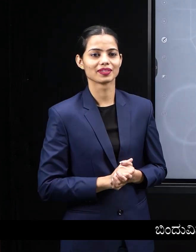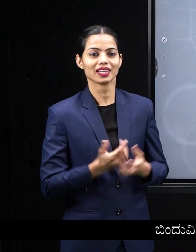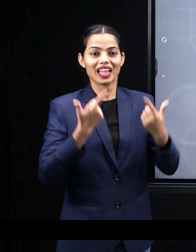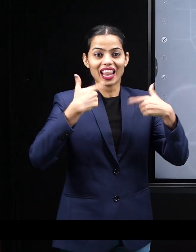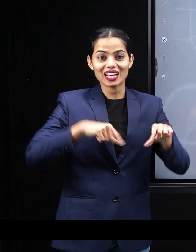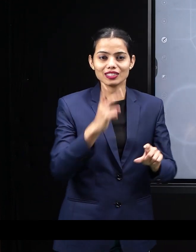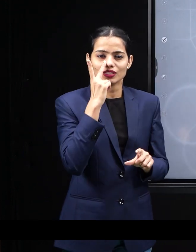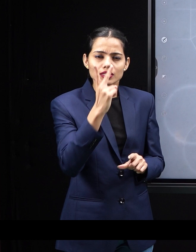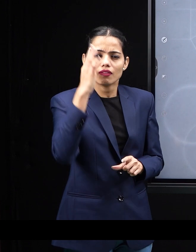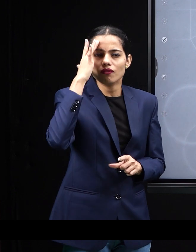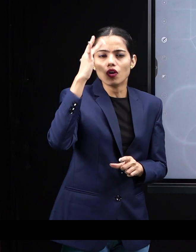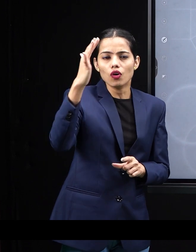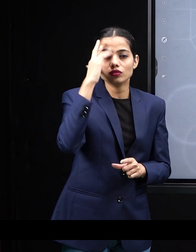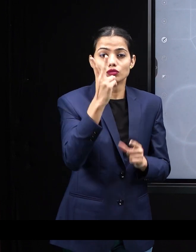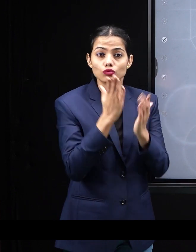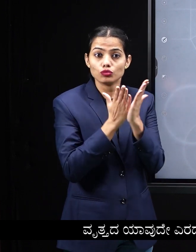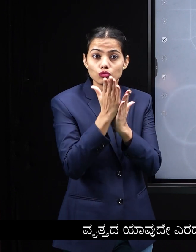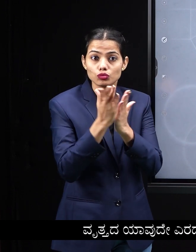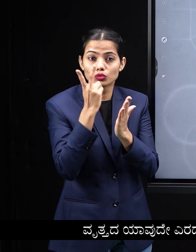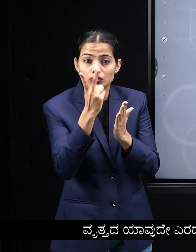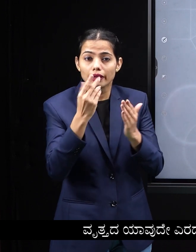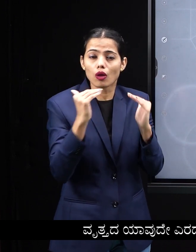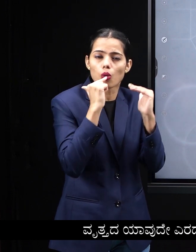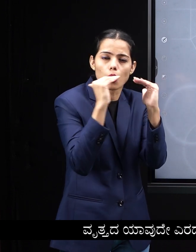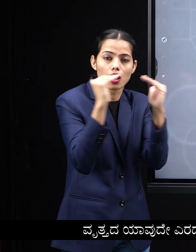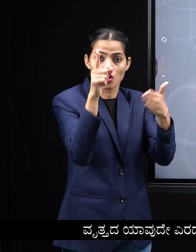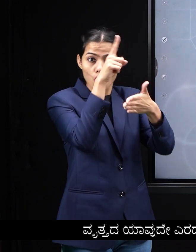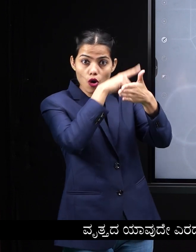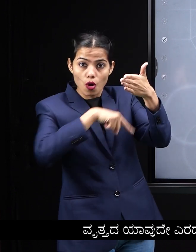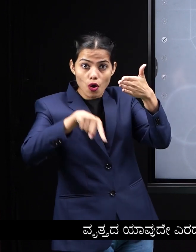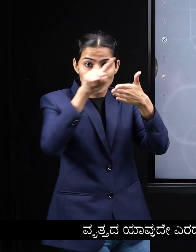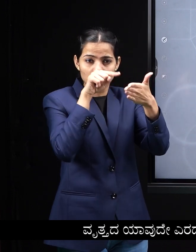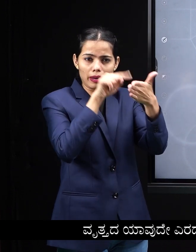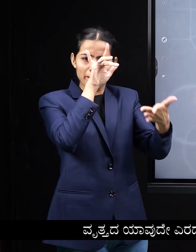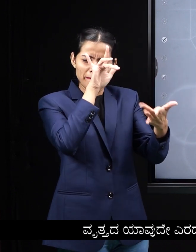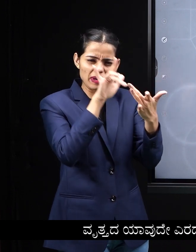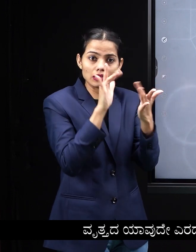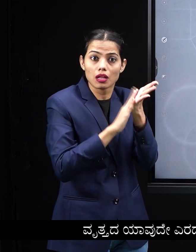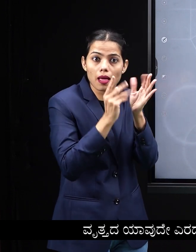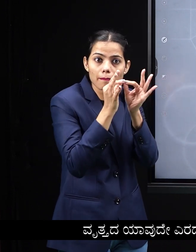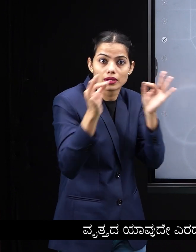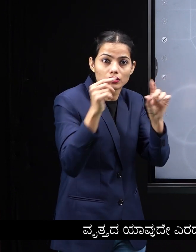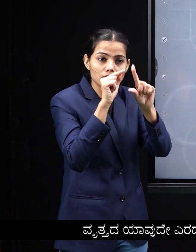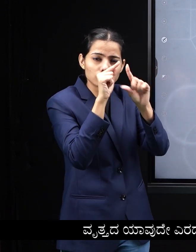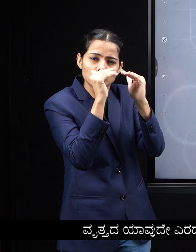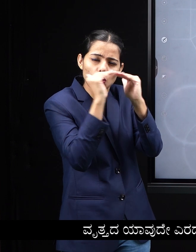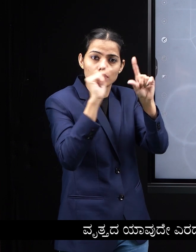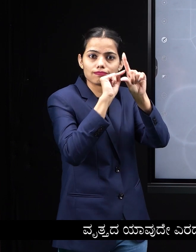ನಾವು ಪ್ರಮೇಯವನ್ನು ನೋಡೋಣ. ವೃತ್ತದ ಯಾವುದೇ ಎರಡು ಸಮಾನ ಸ್ವರಮೇಳಗಳು ಕೇಂದ್ರದಲ್ಲಿ